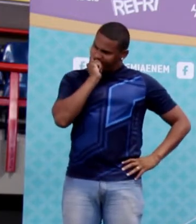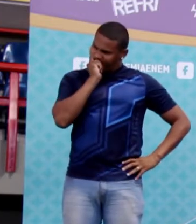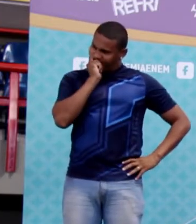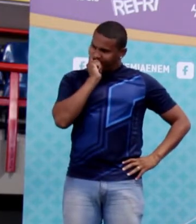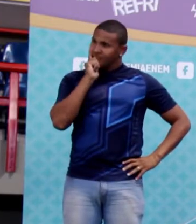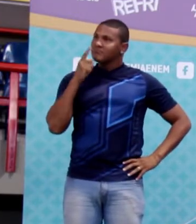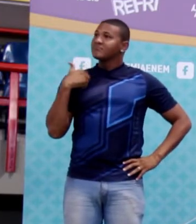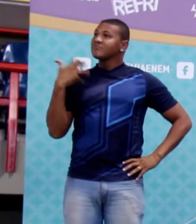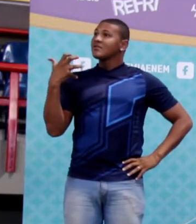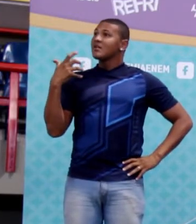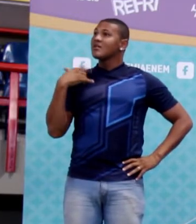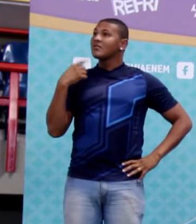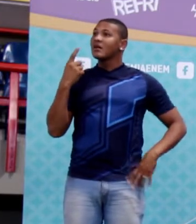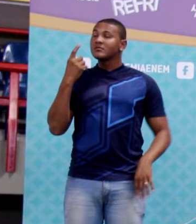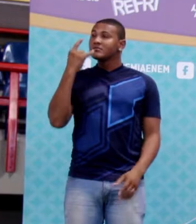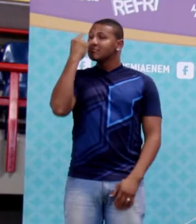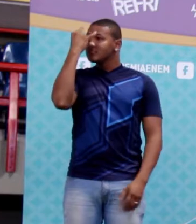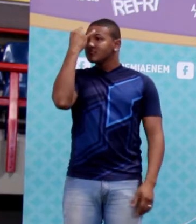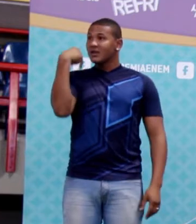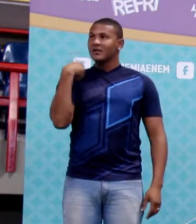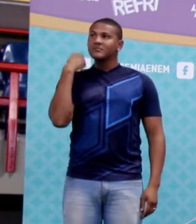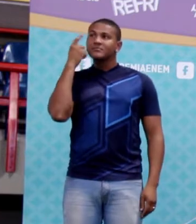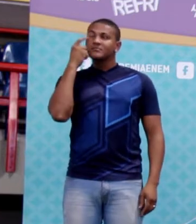eu quero ficar cega só de um olho.